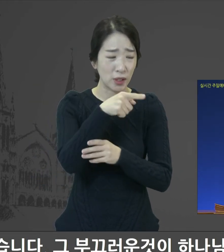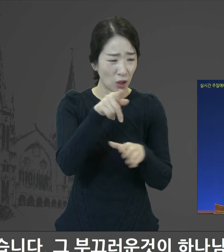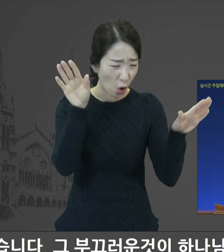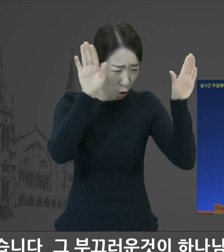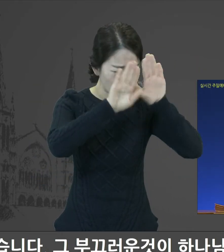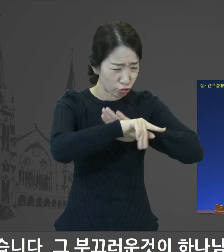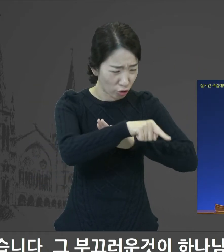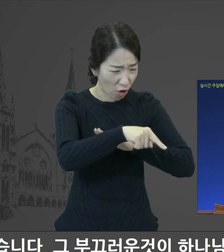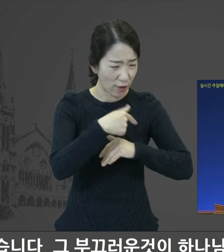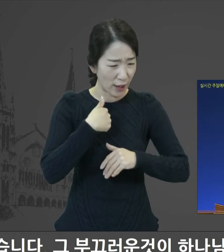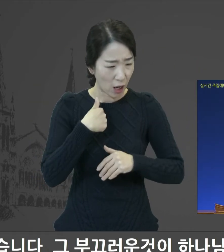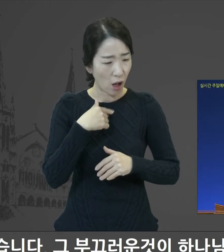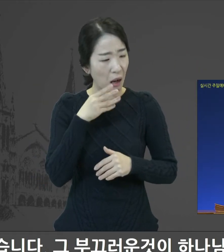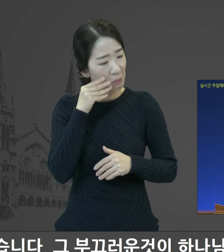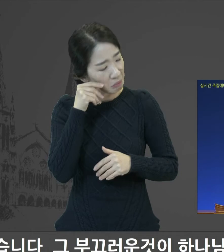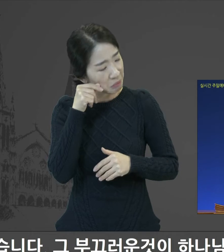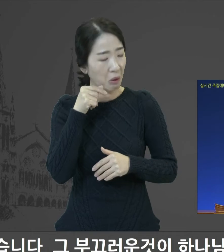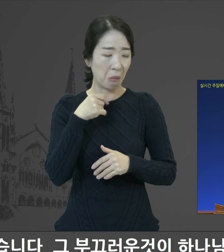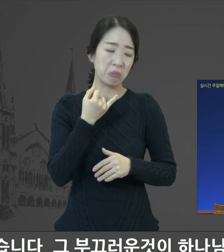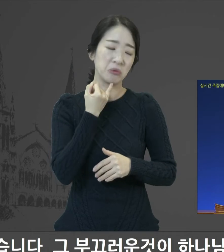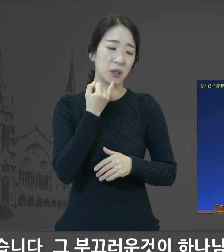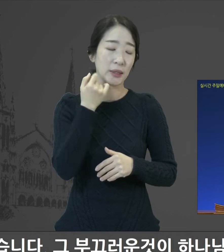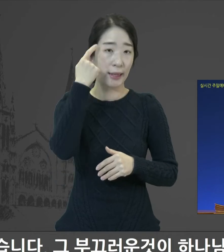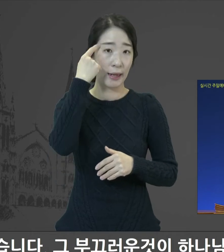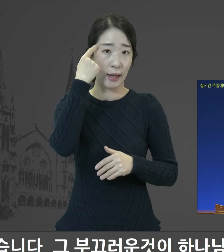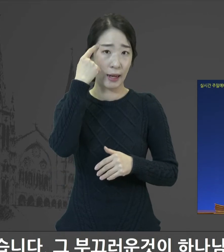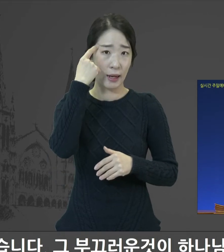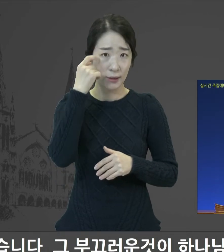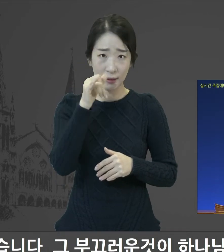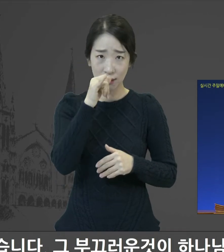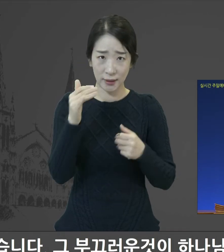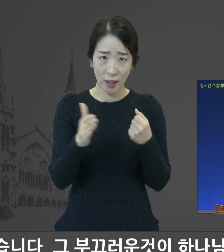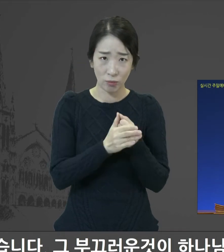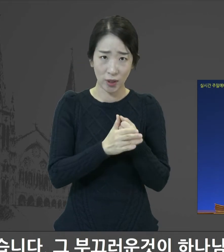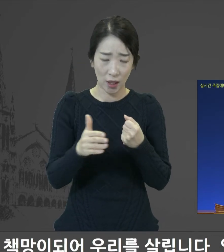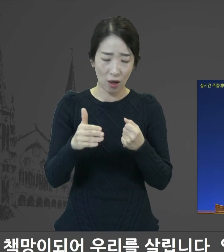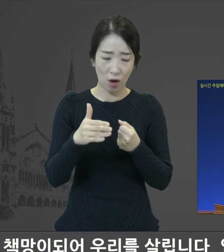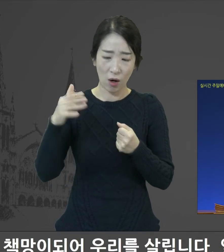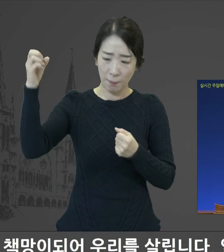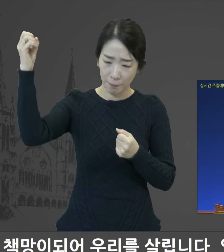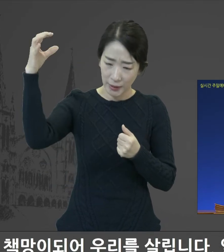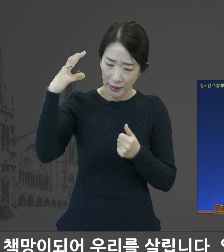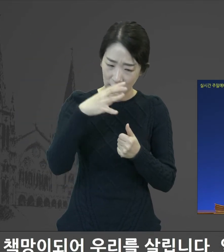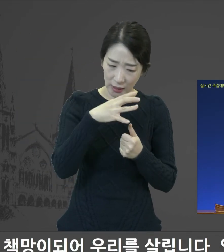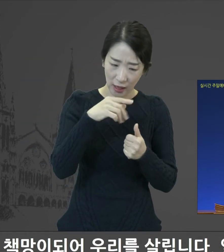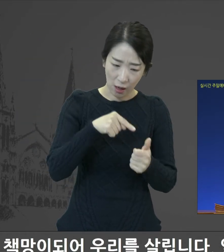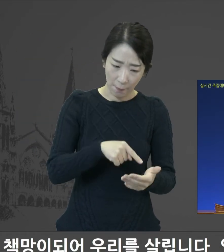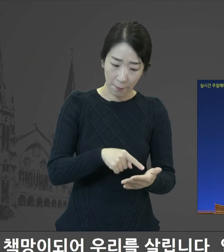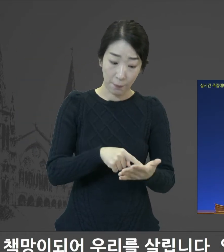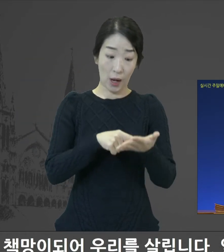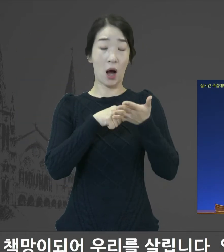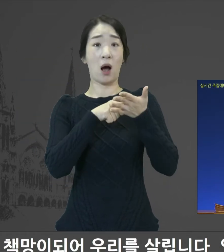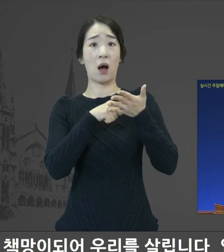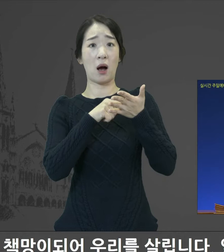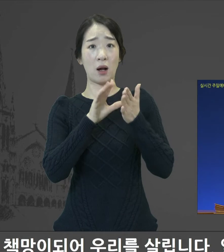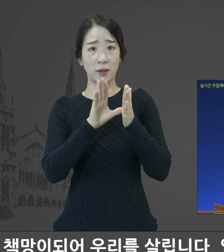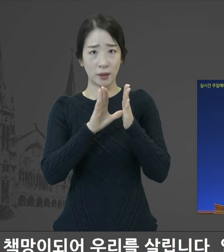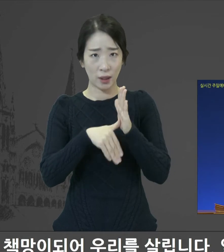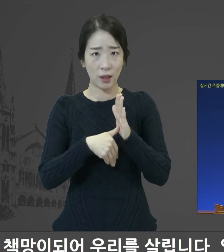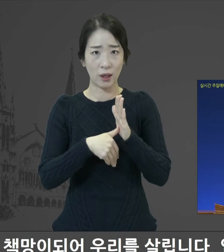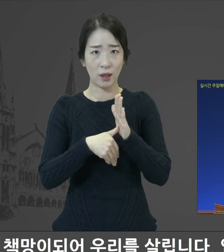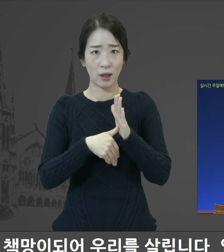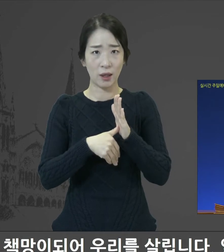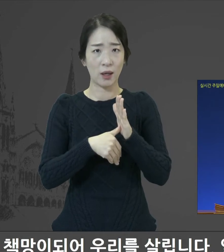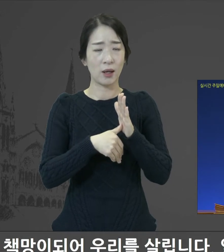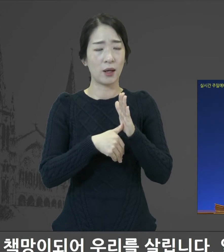우리가 익숙해 있기 때문에, 이것을 은밀히 행하기 때문에 이것을 빛의 책망에 의해서 드러내어져서 그것이